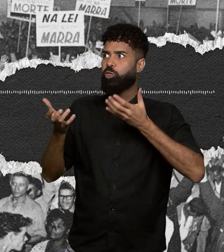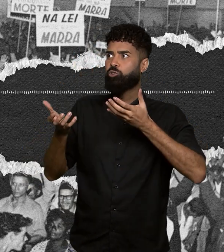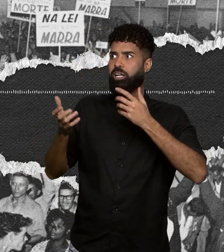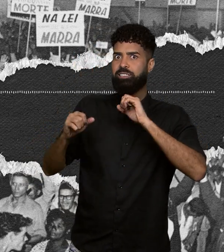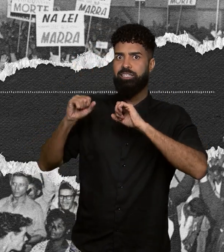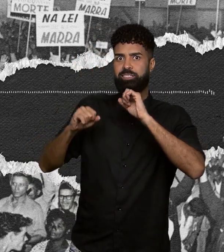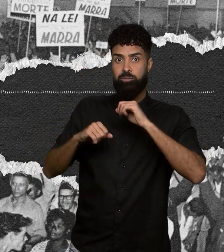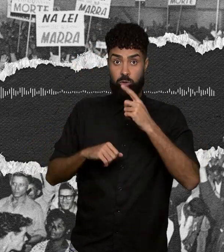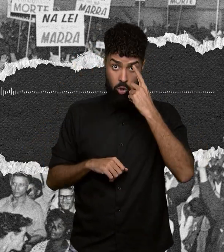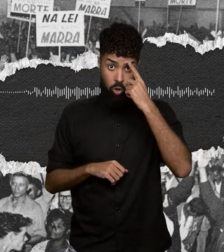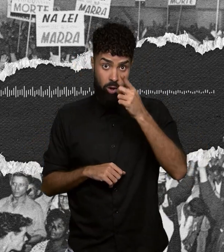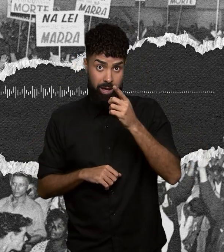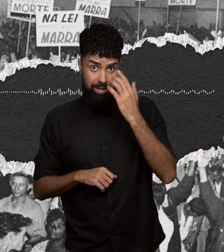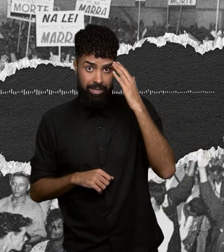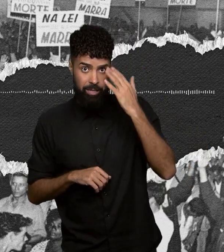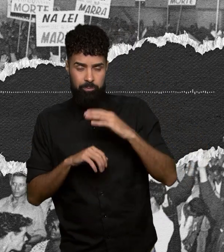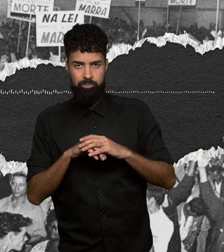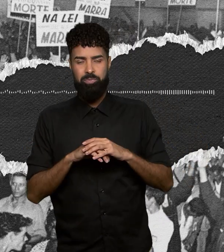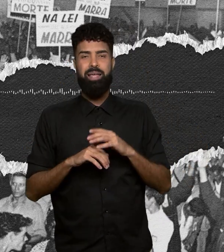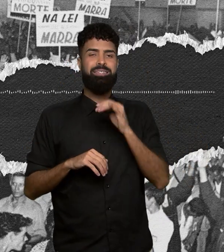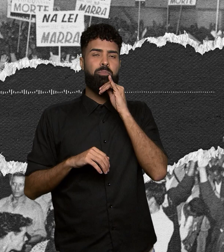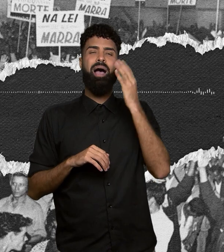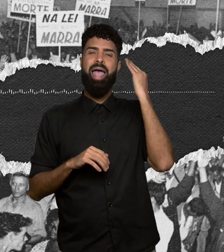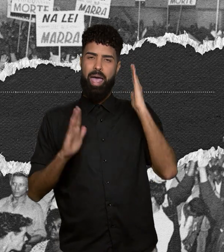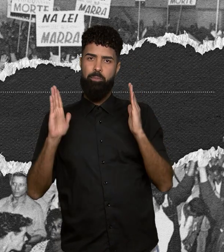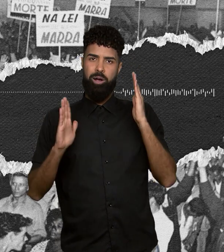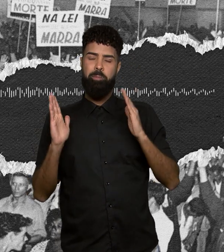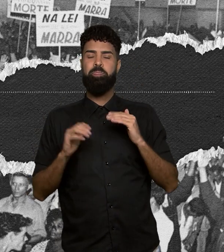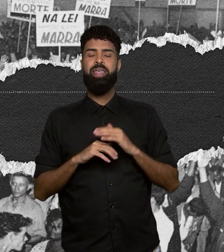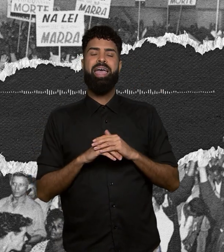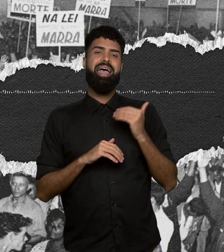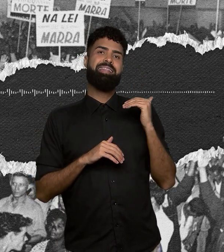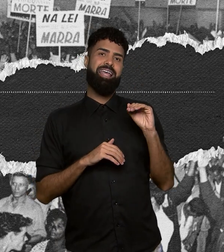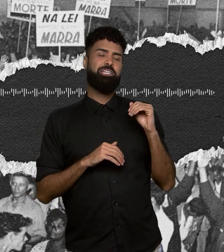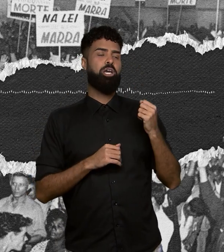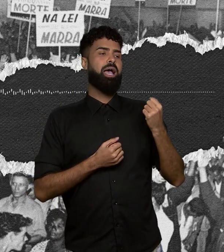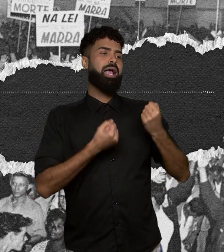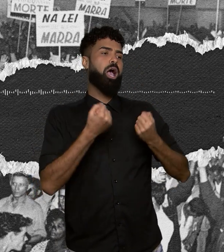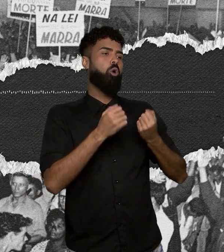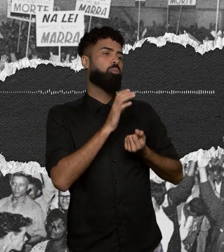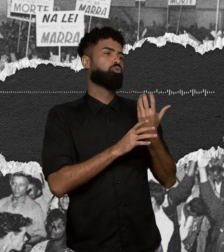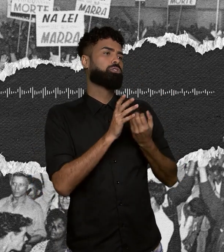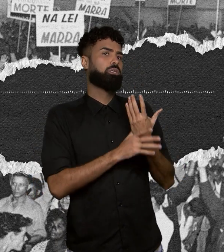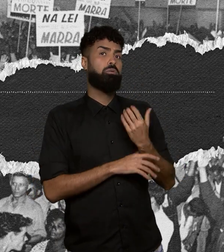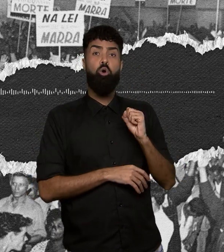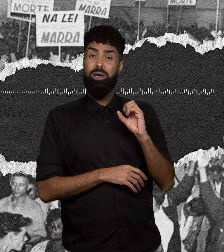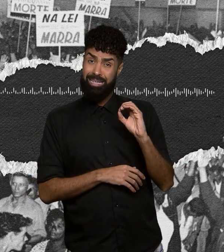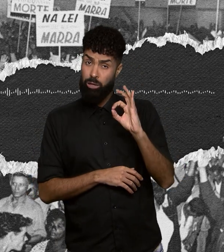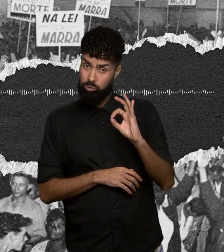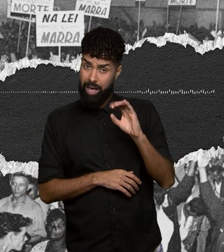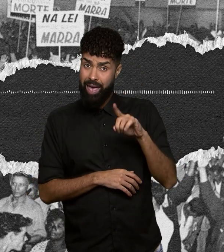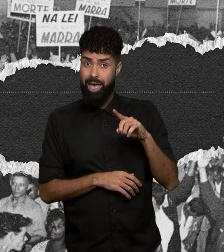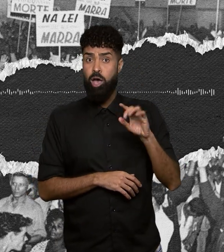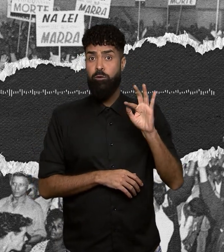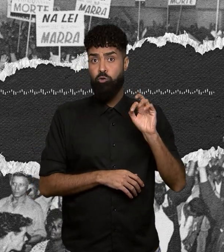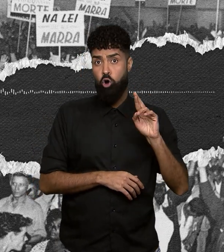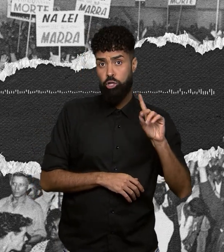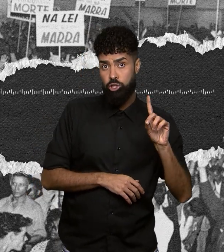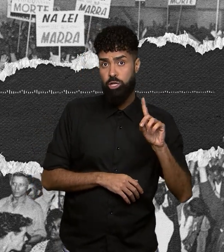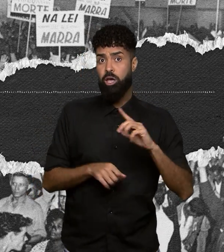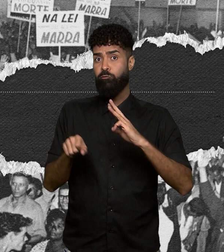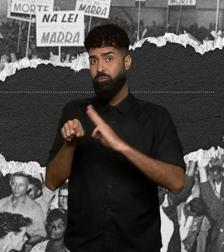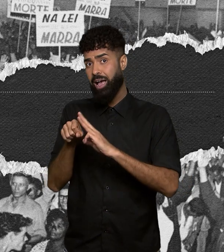ideia de cada 10 automóveis produzidos aqui oito eram da Ford da Volkswagen da General Motors e da